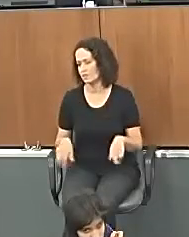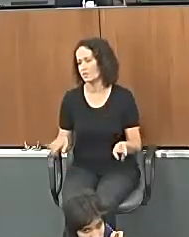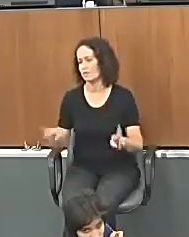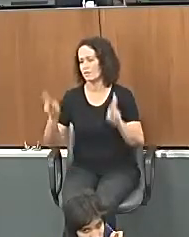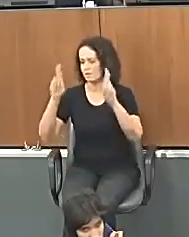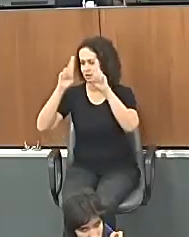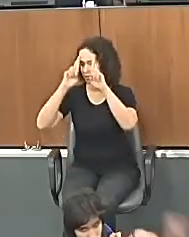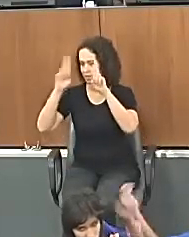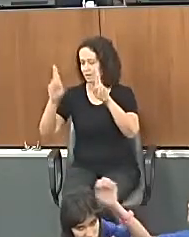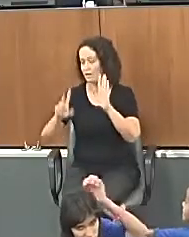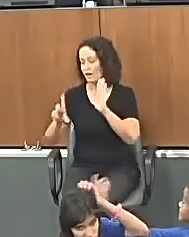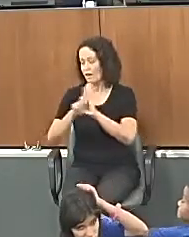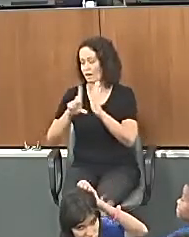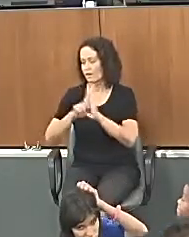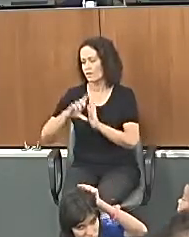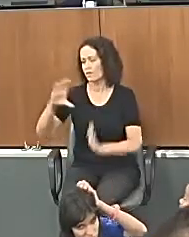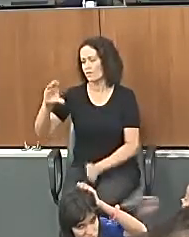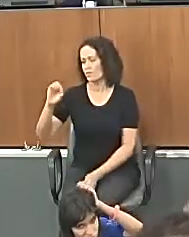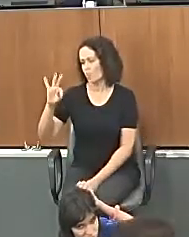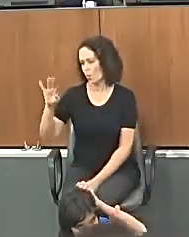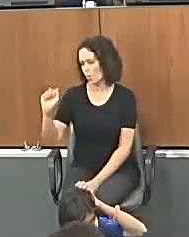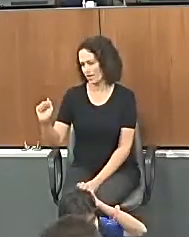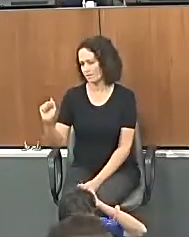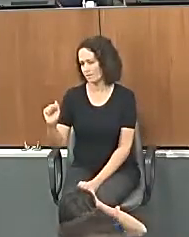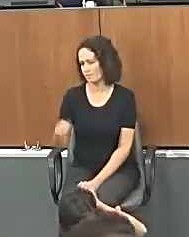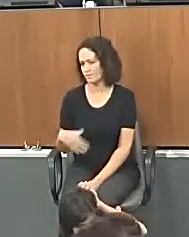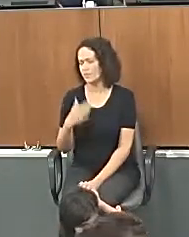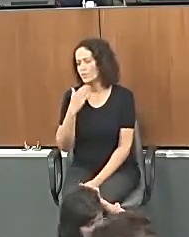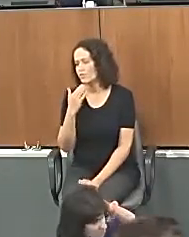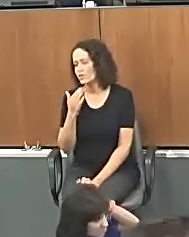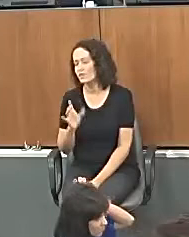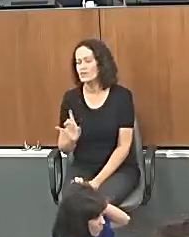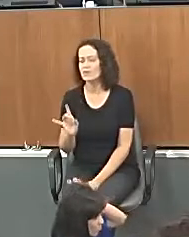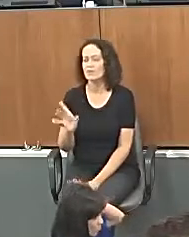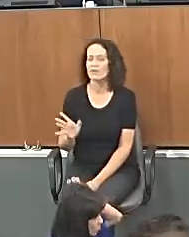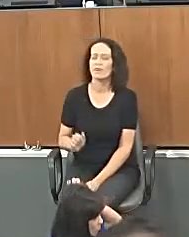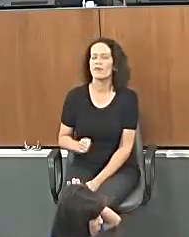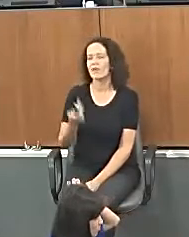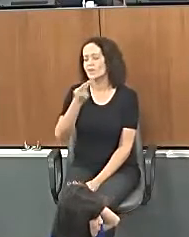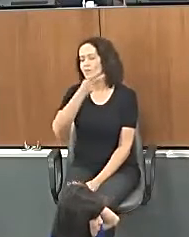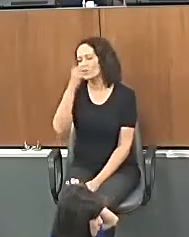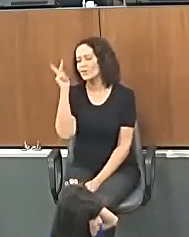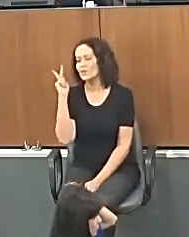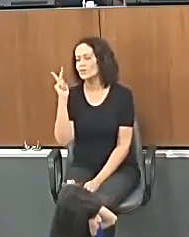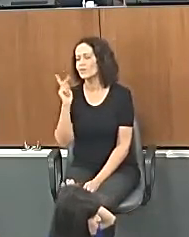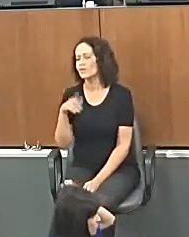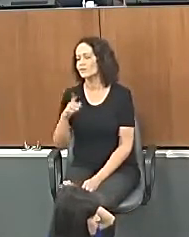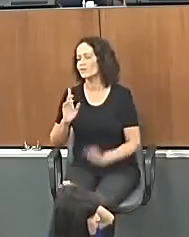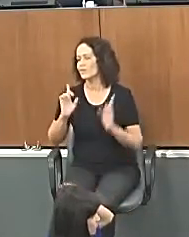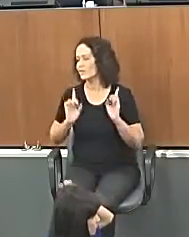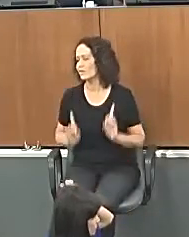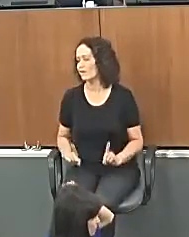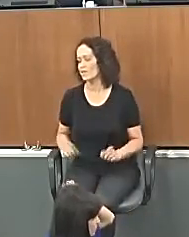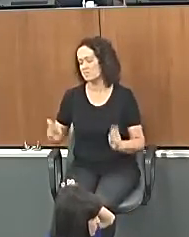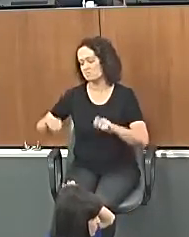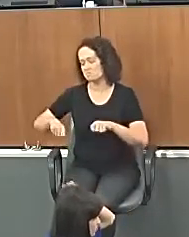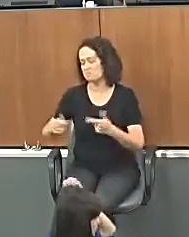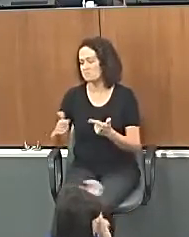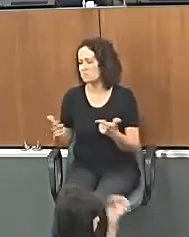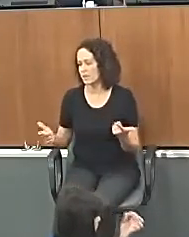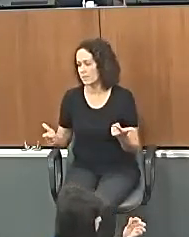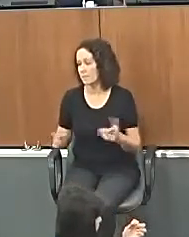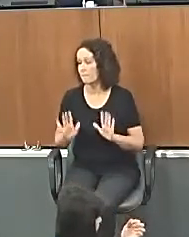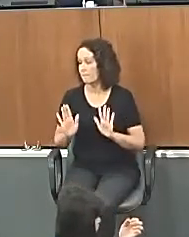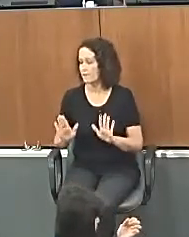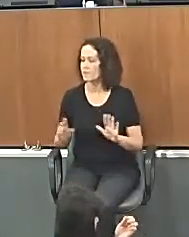cotas então não adianta ter essa conversa de que a pessoa com deficiência não pode não tem capacitação para trabalhar porque é possível isso